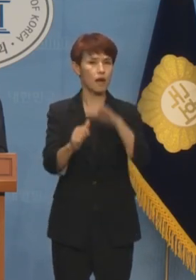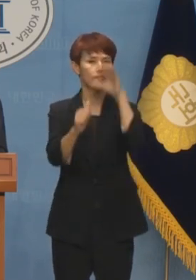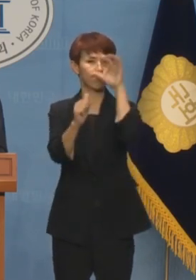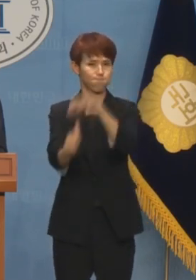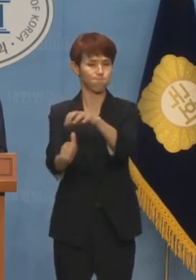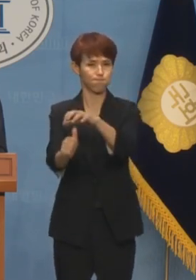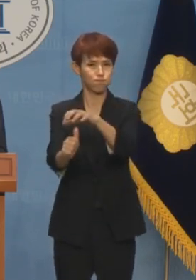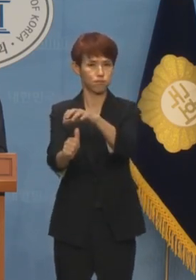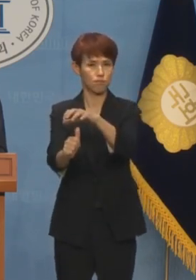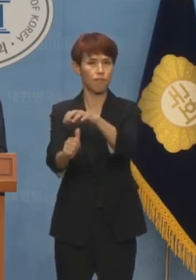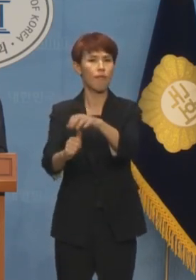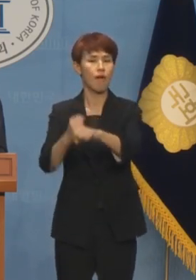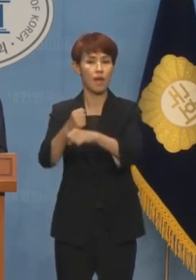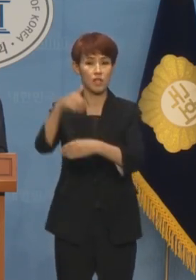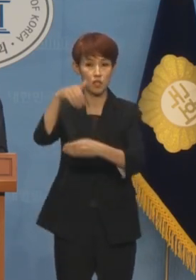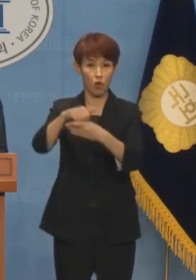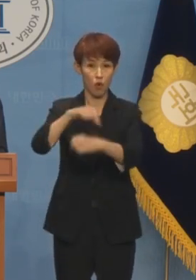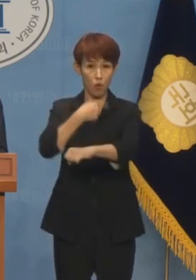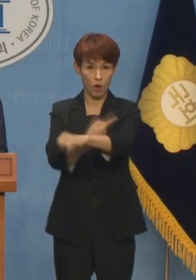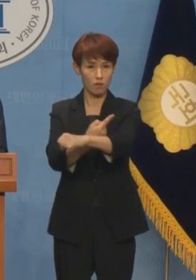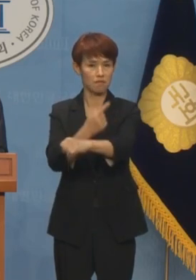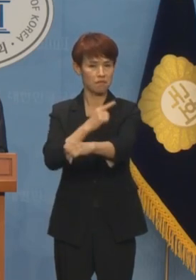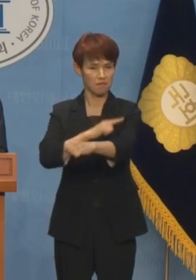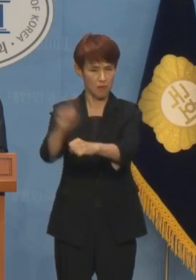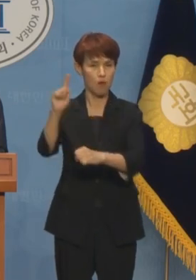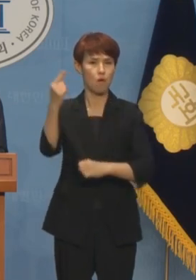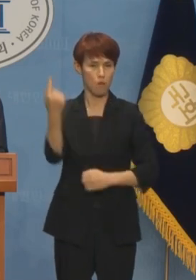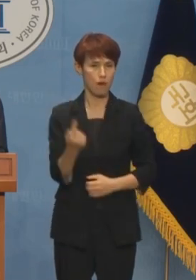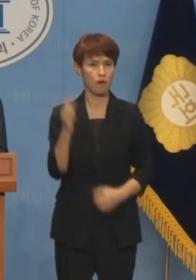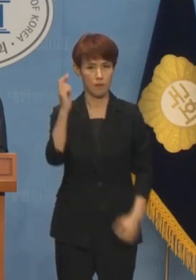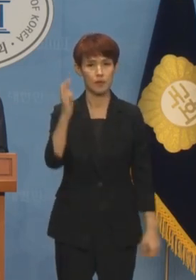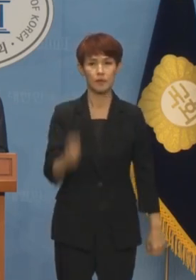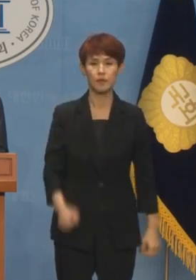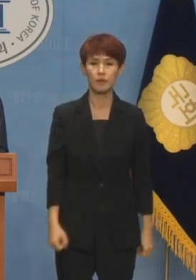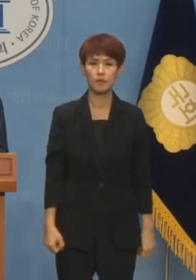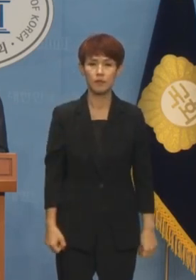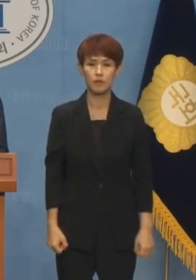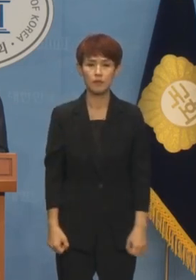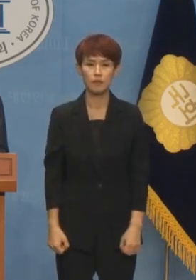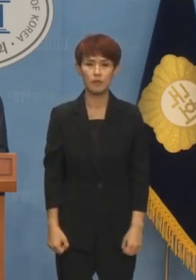수감되고 피선거권이 상실되게 되어 있습니다.